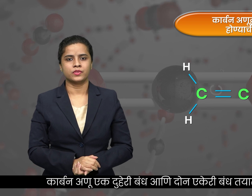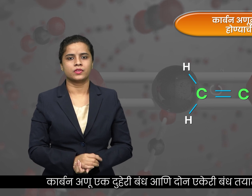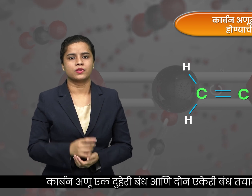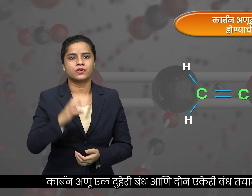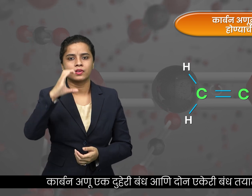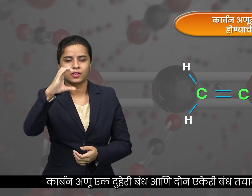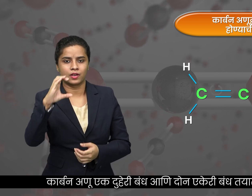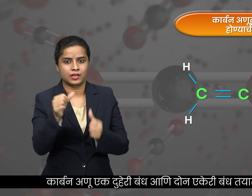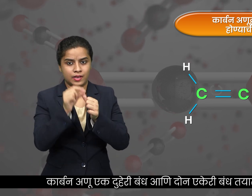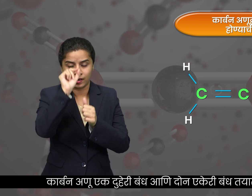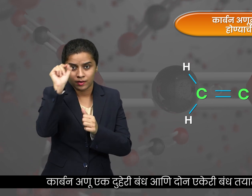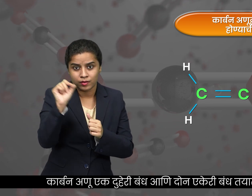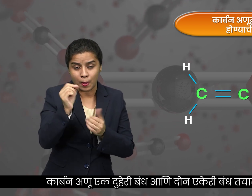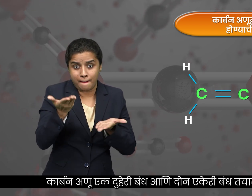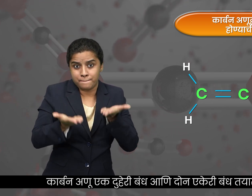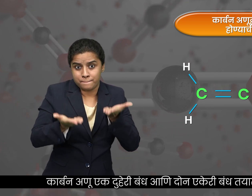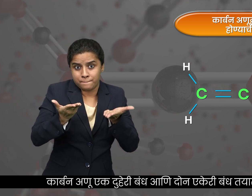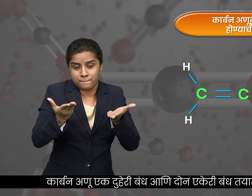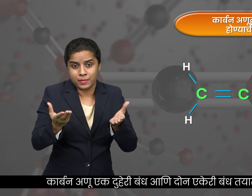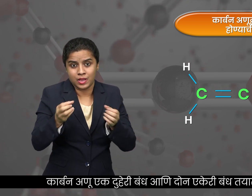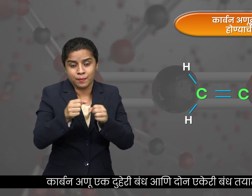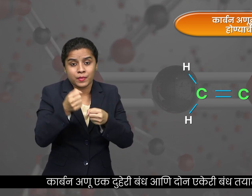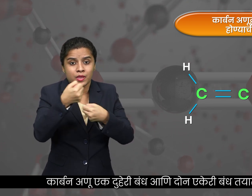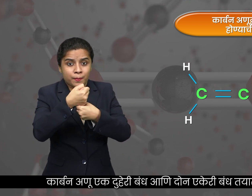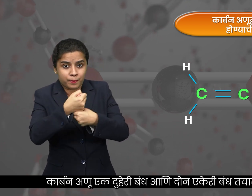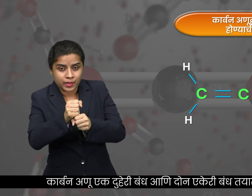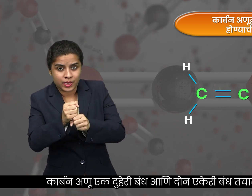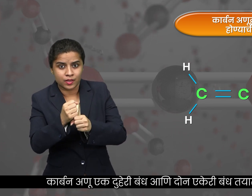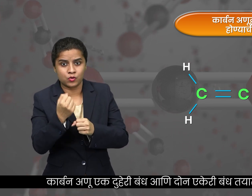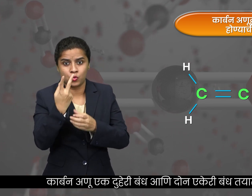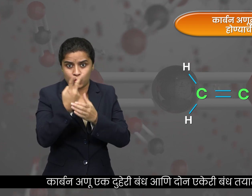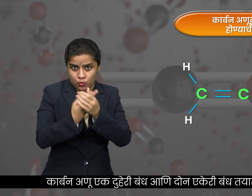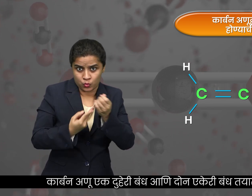कार्बन अणू एक दुहेरी बंध आणि 2 एकेरी बंध तयार करू शकतो.